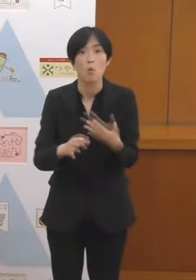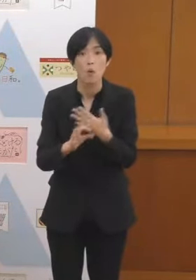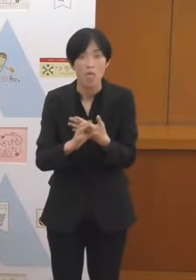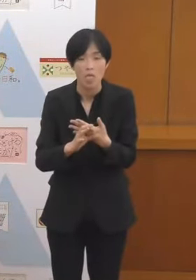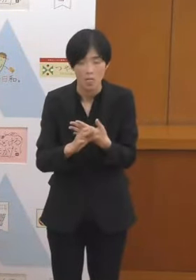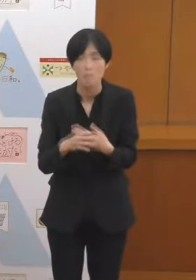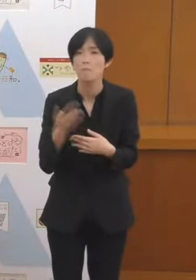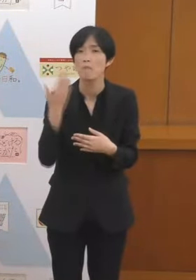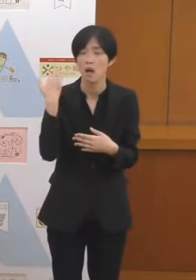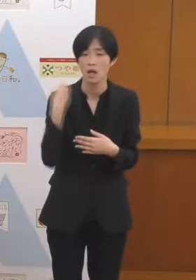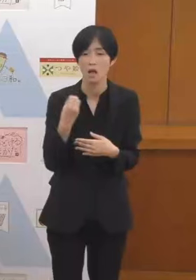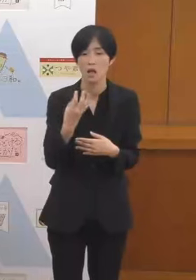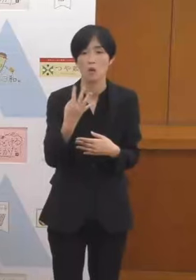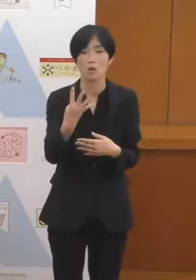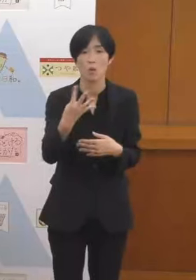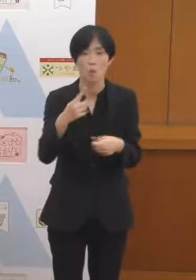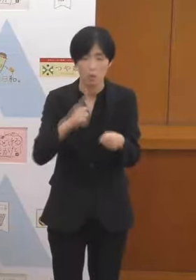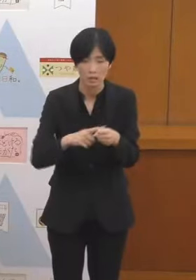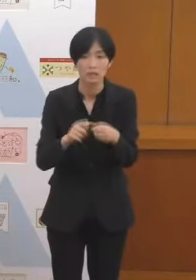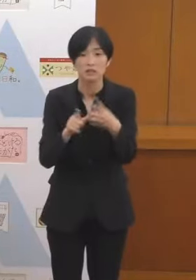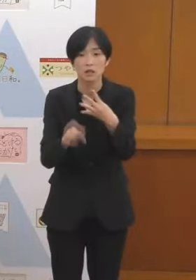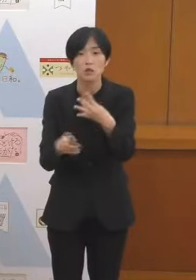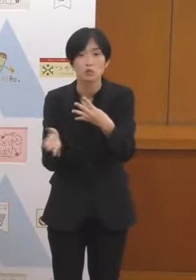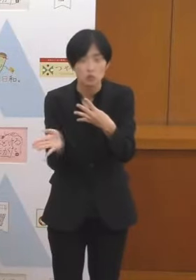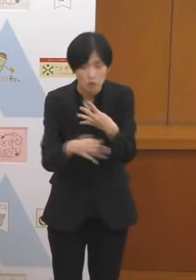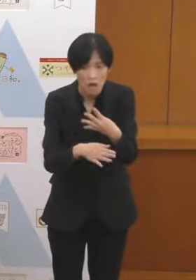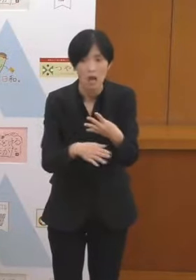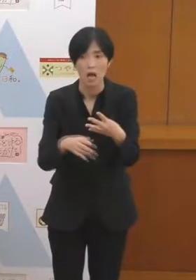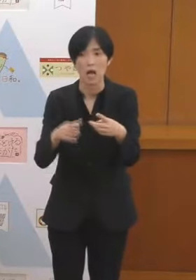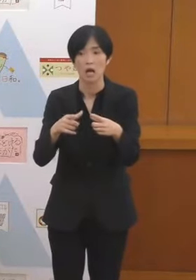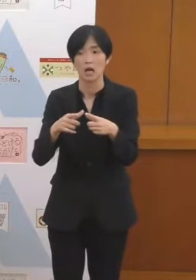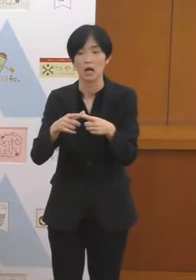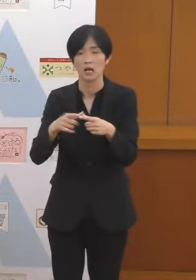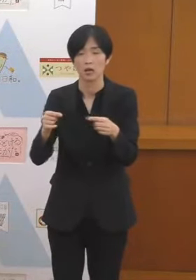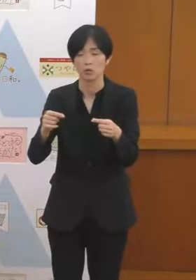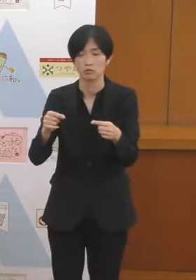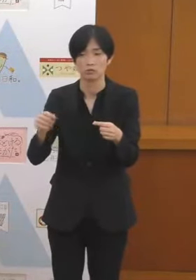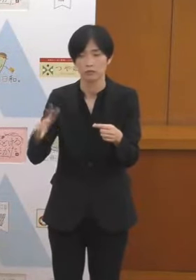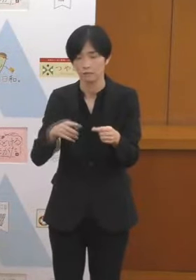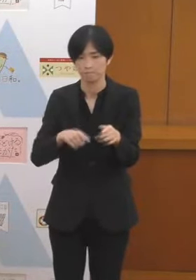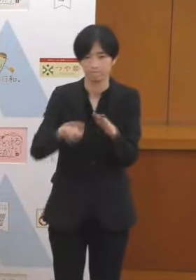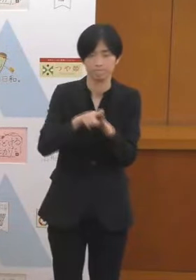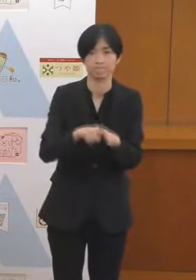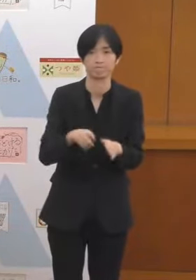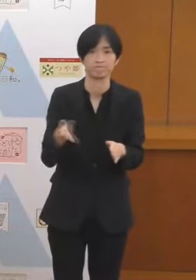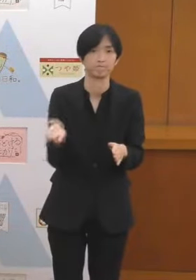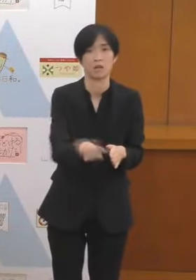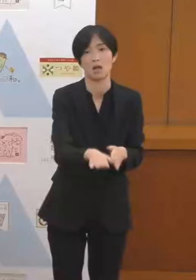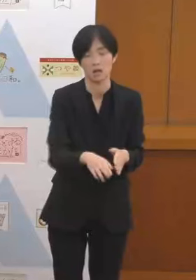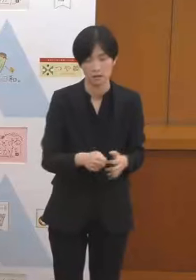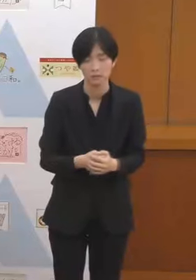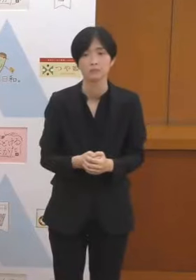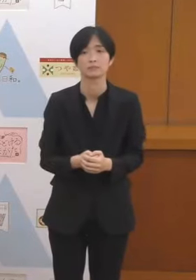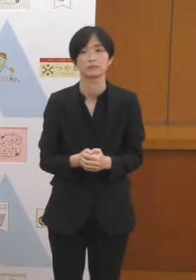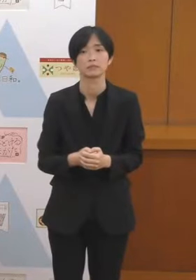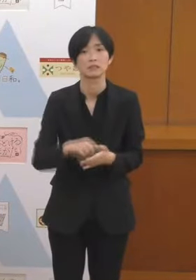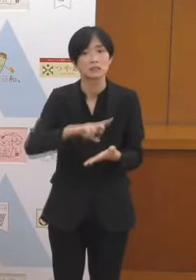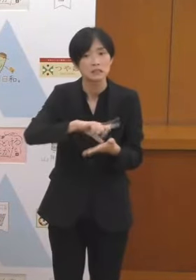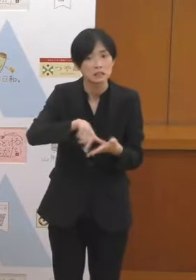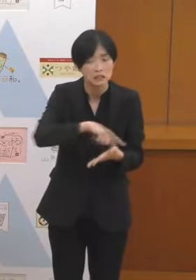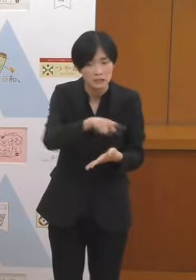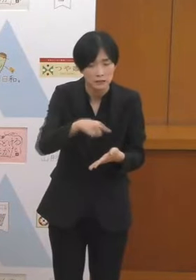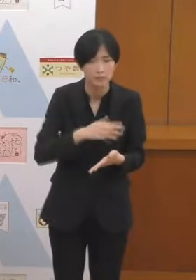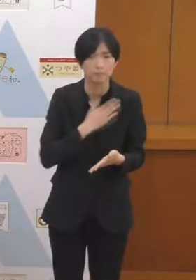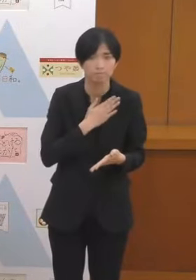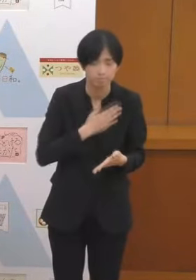を令和4年4月から全国に先駆けて施行しております地域の理解や自然